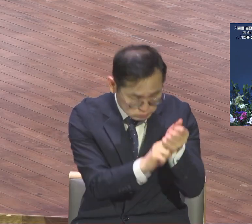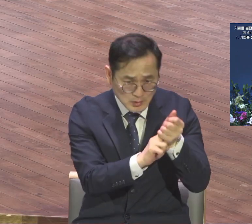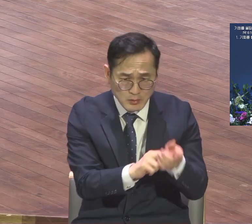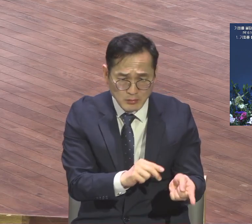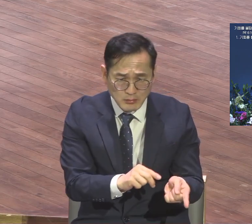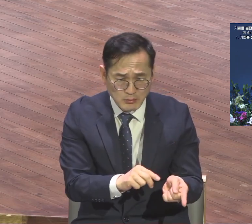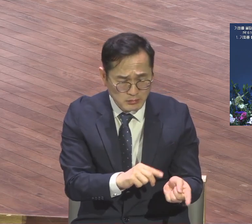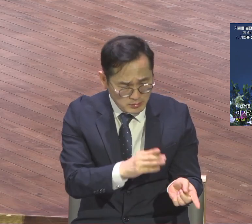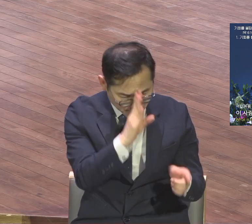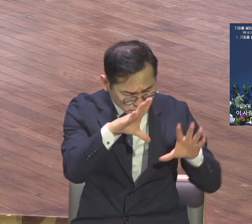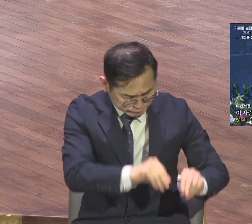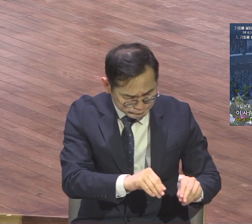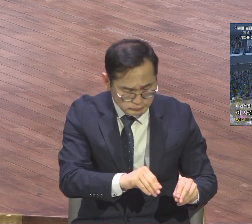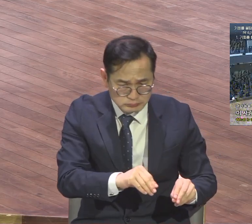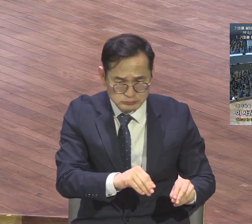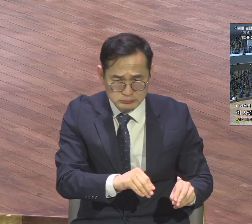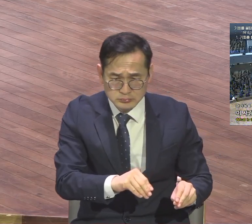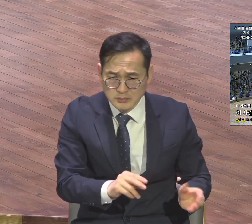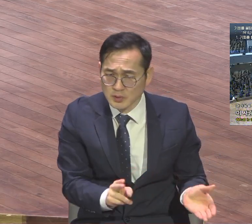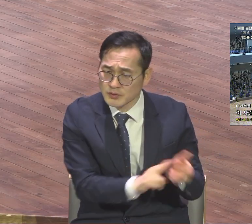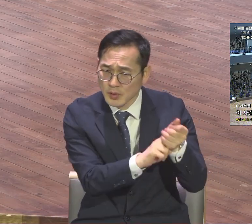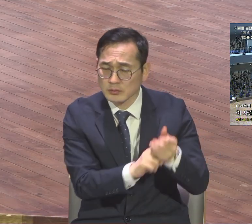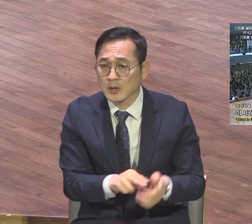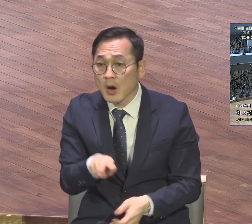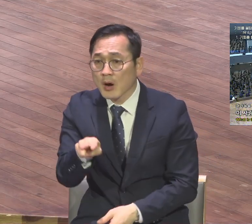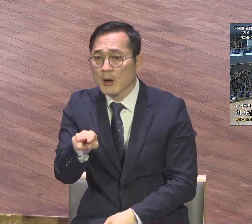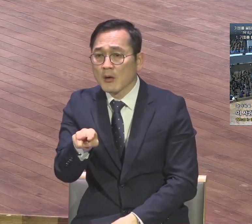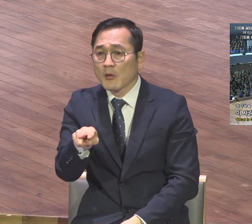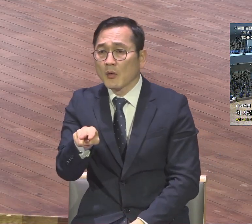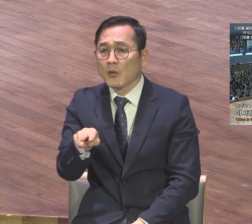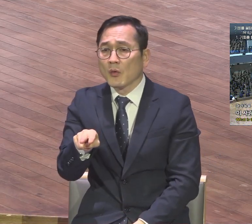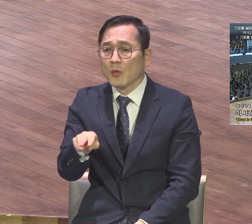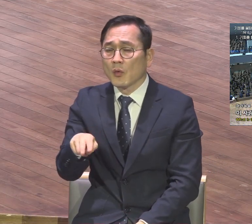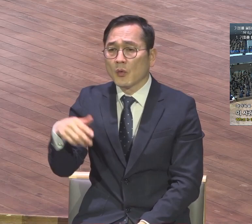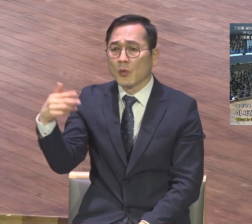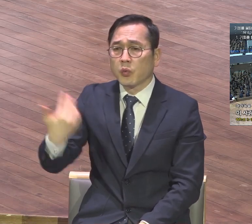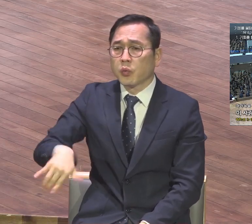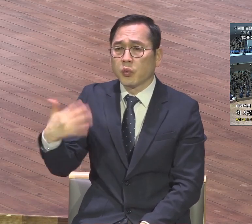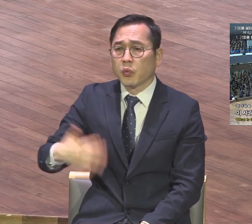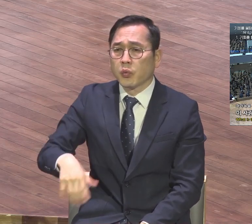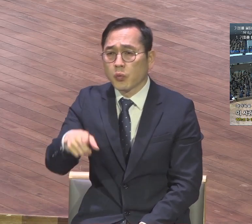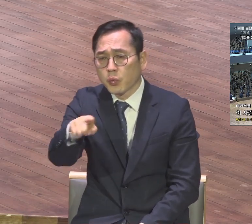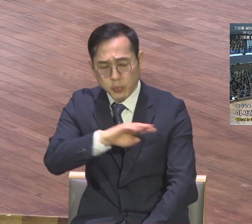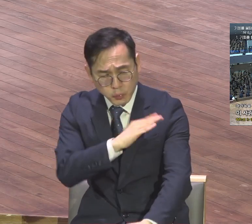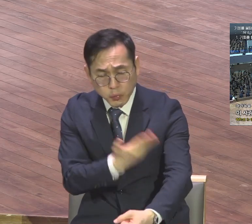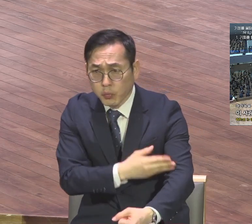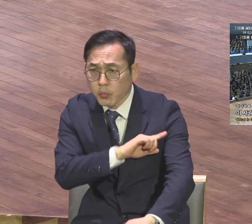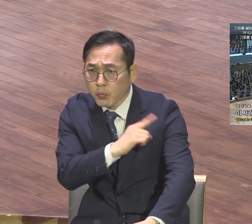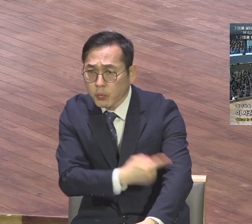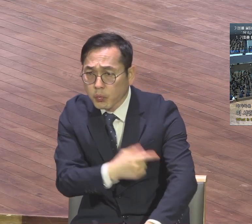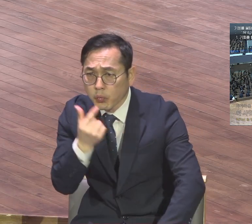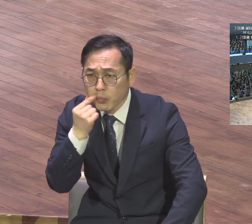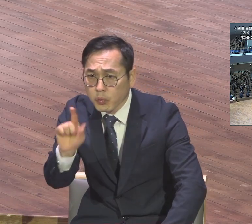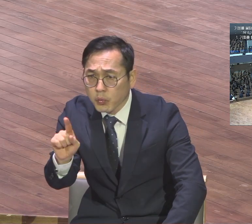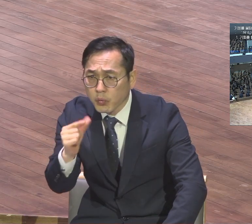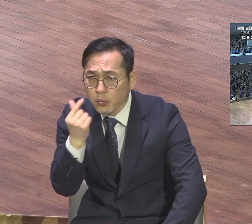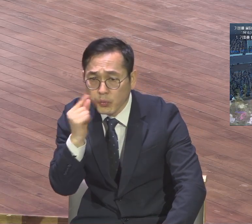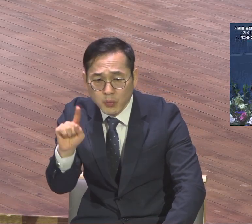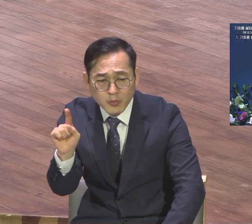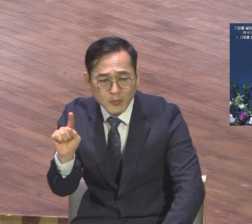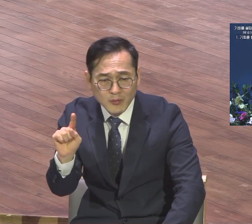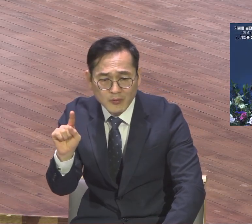이 사람이 받은 지혜와 그 손으로 이루어진 이런 권능이 어찌 됨이냐?